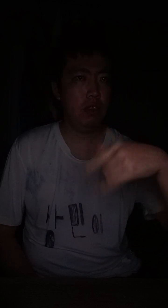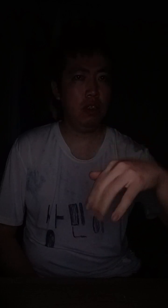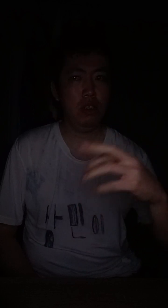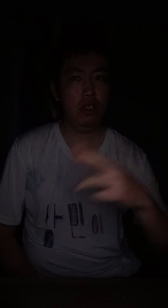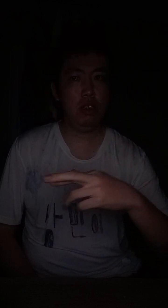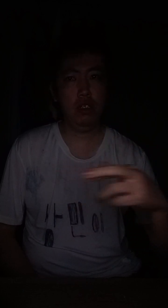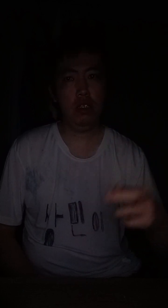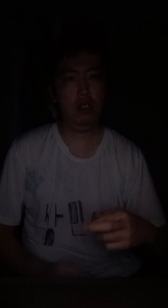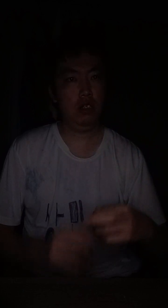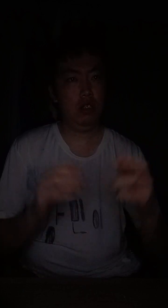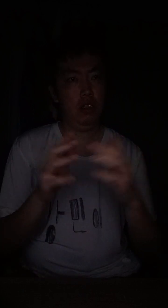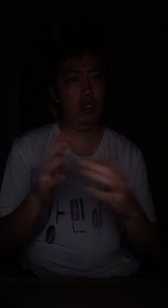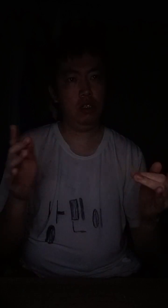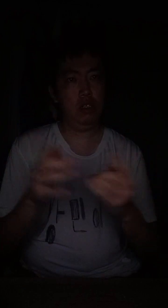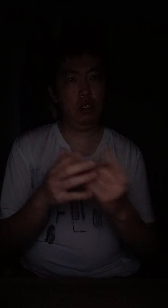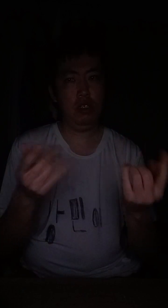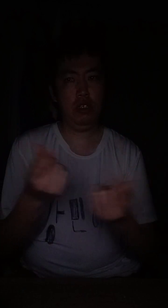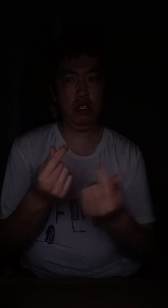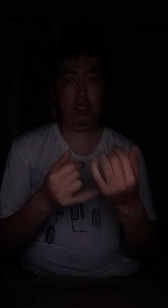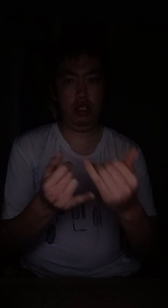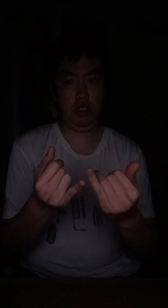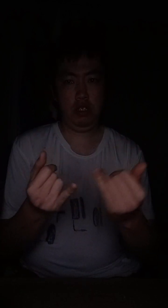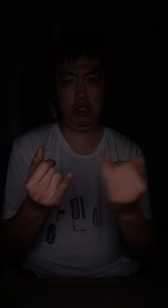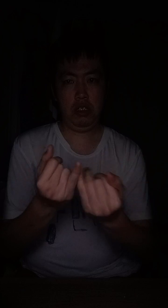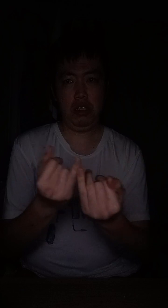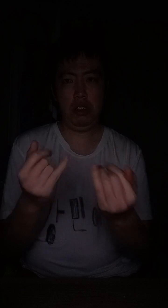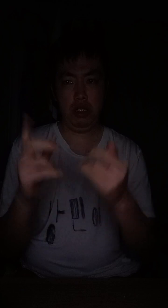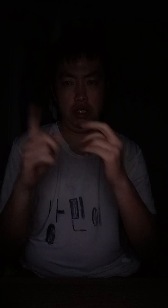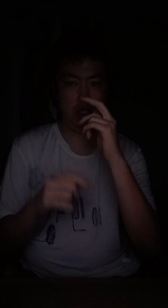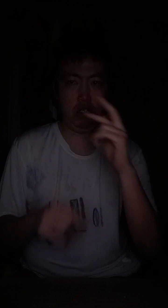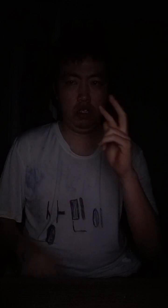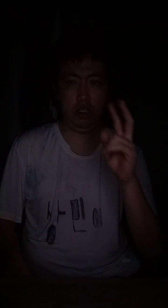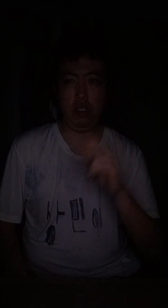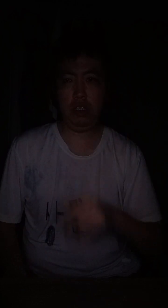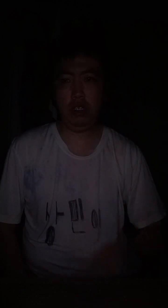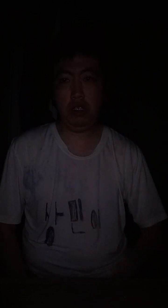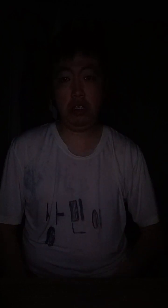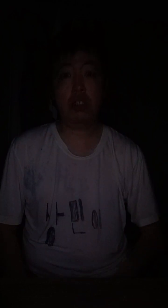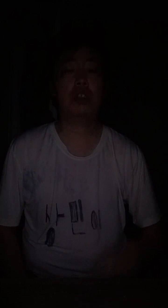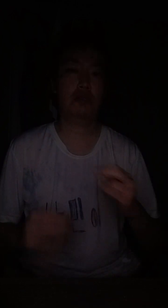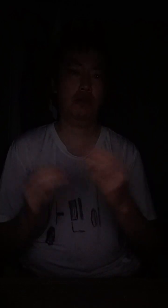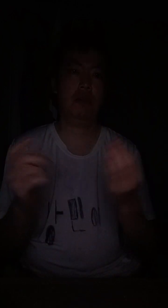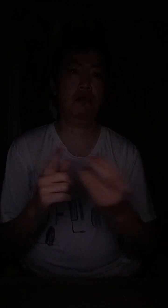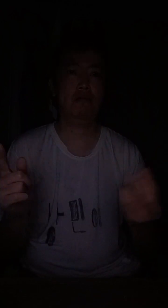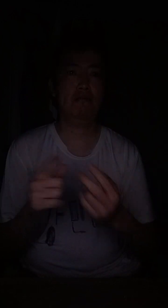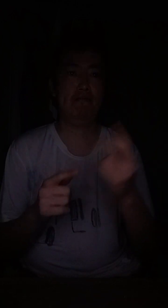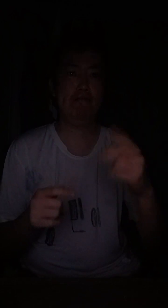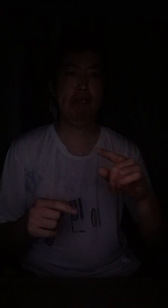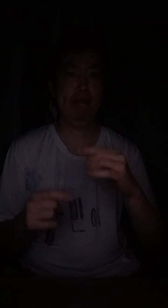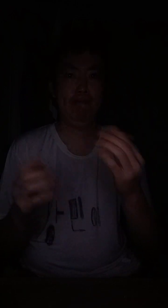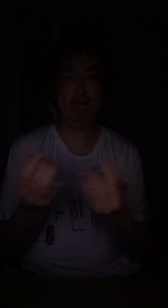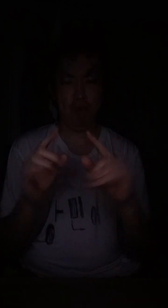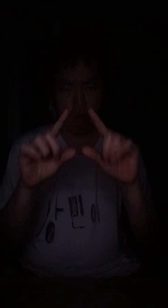조금 되더라도 수사가 제대로 안 되는 그런 경우가 많이 있었는데 대검찰청이 발표한 통계에는 몰래카메라